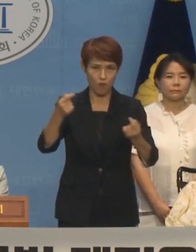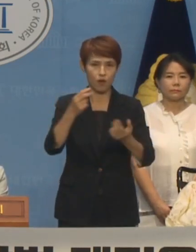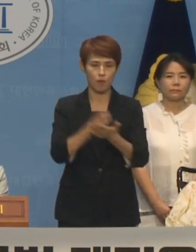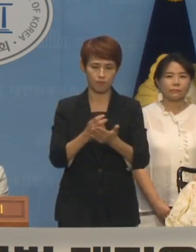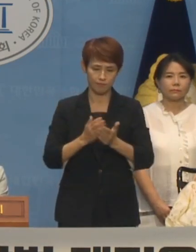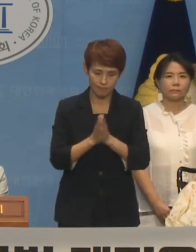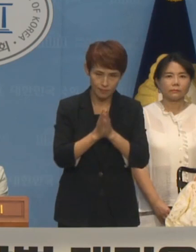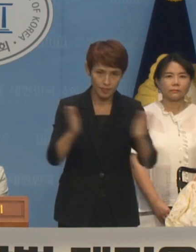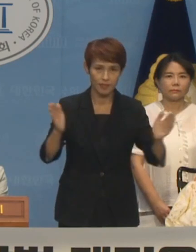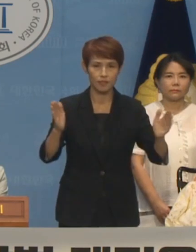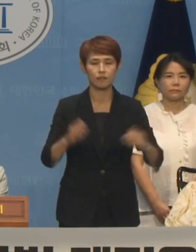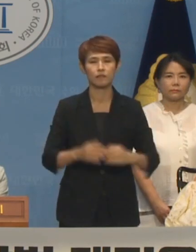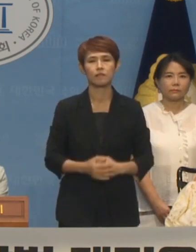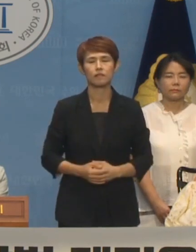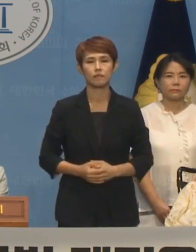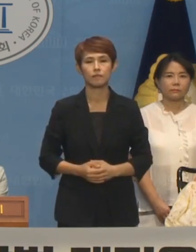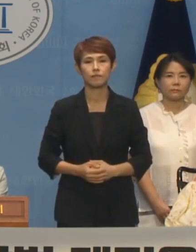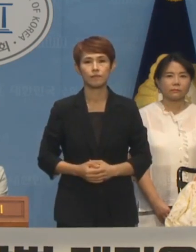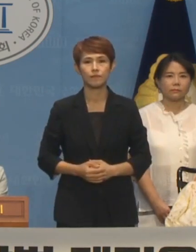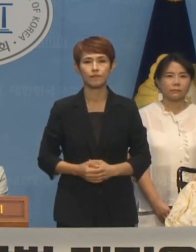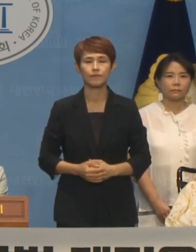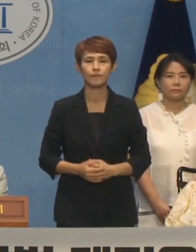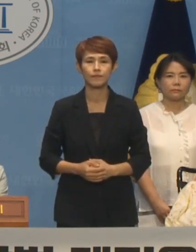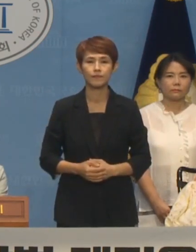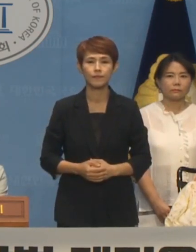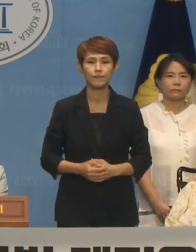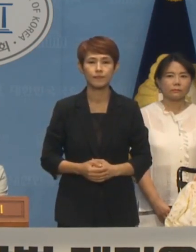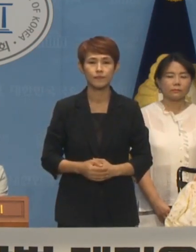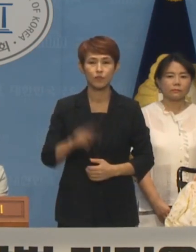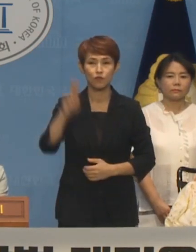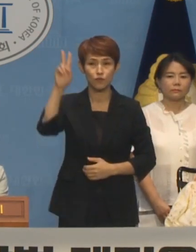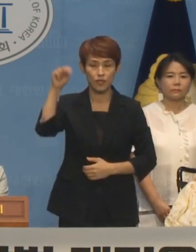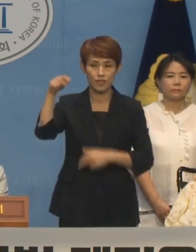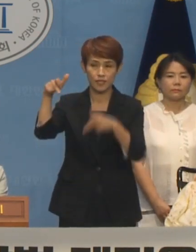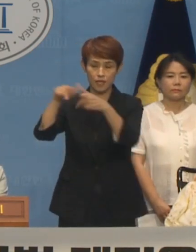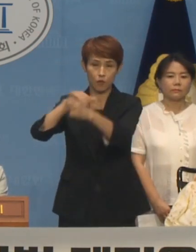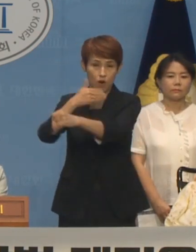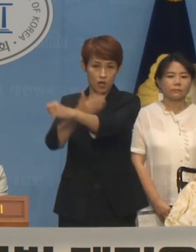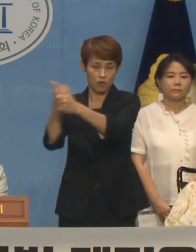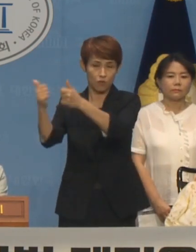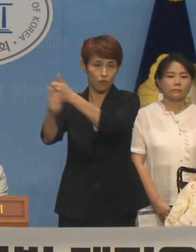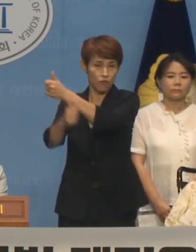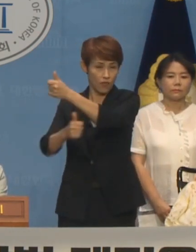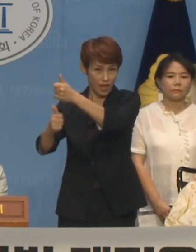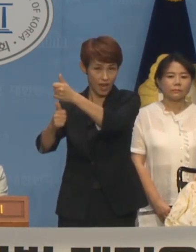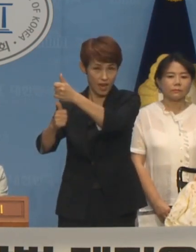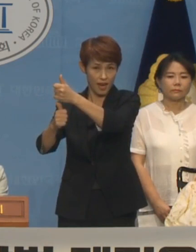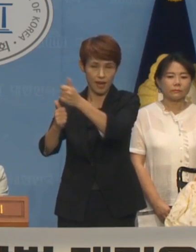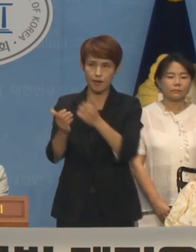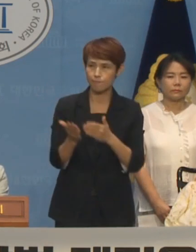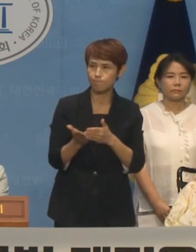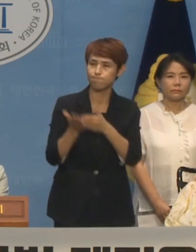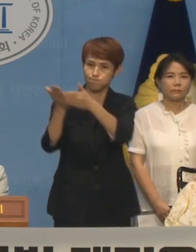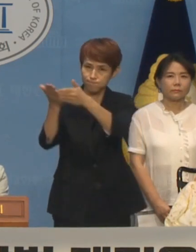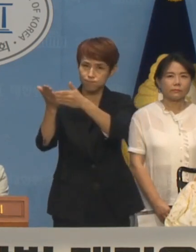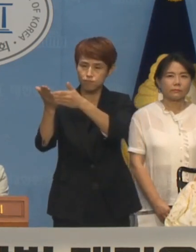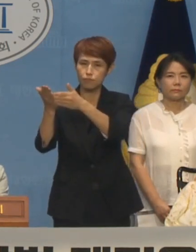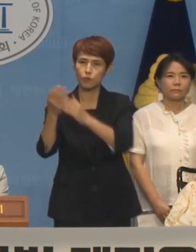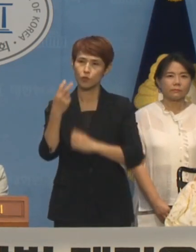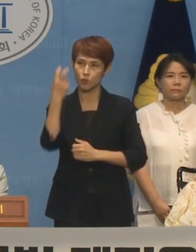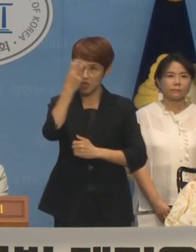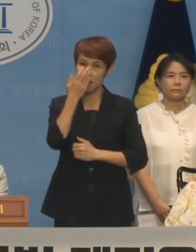2022년 선택 의정서까지批准하면서 유엔 장애인 권리위원회의 진정 및 직권